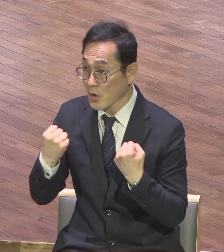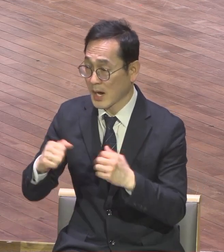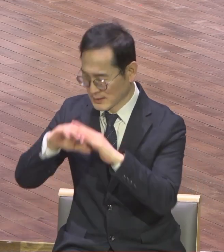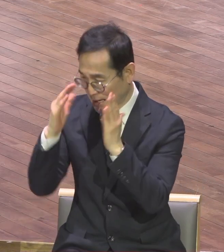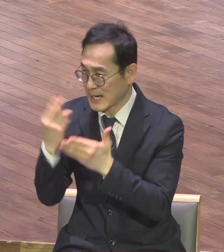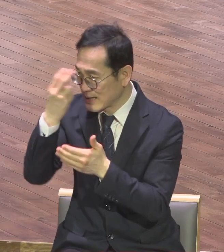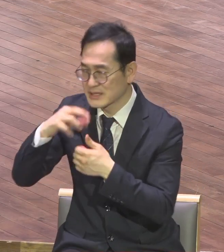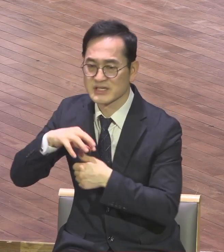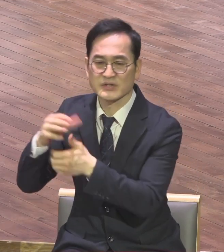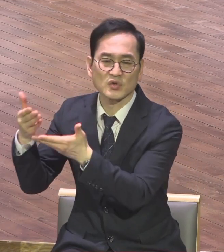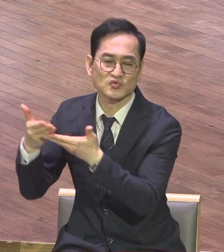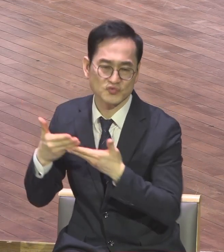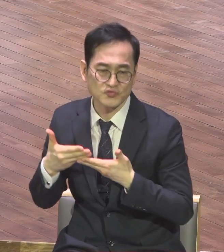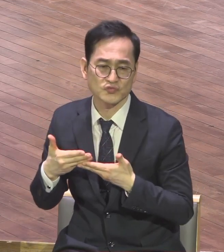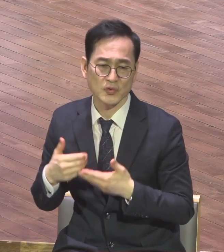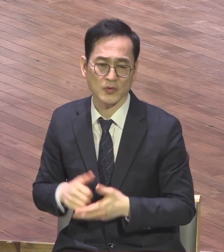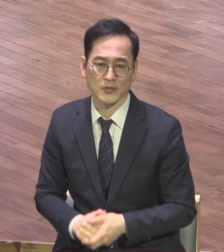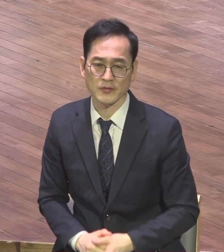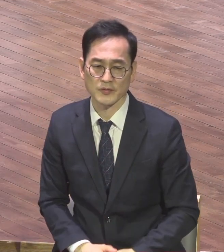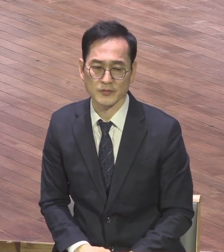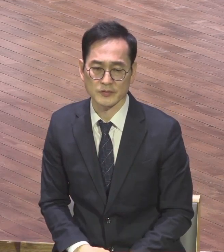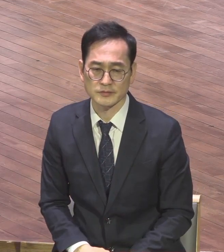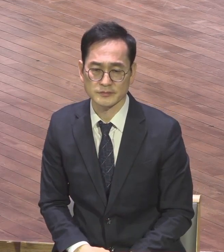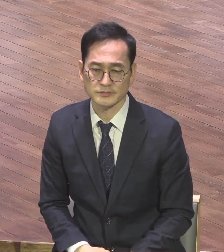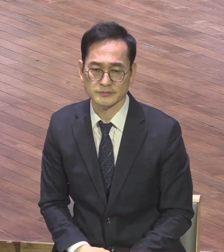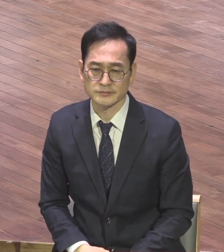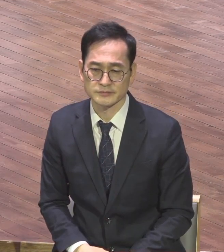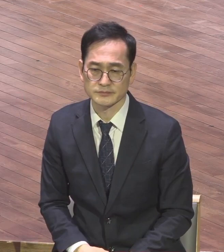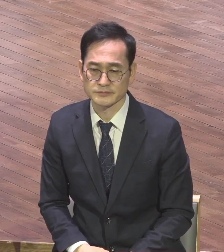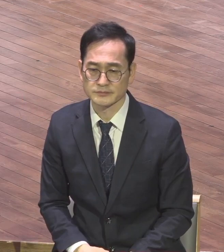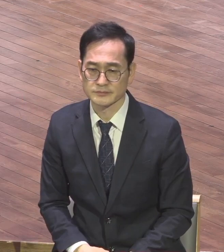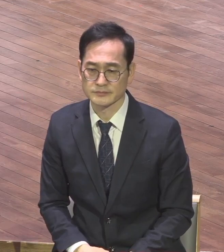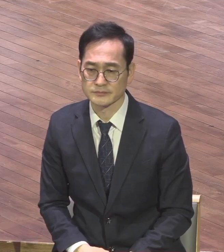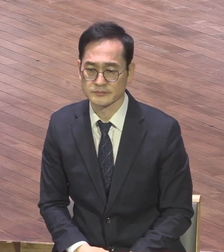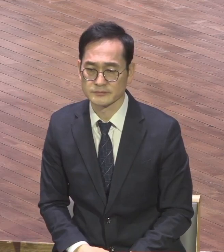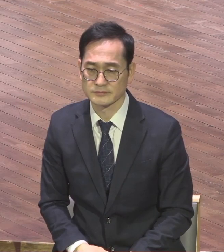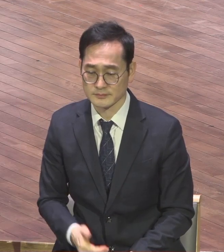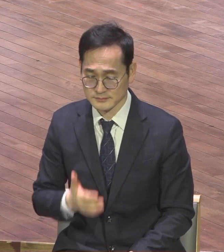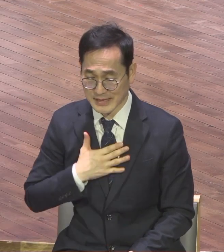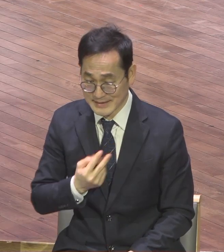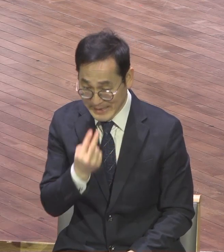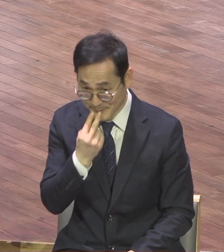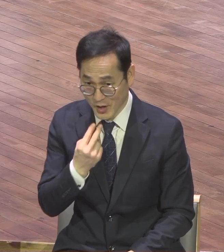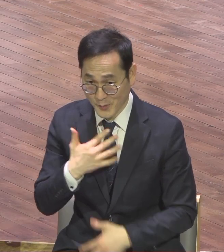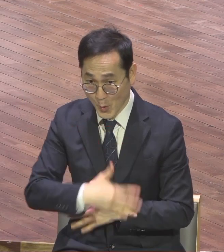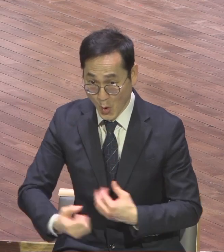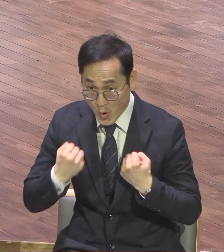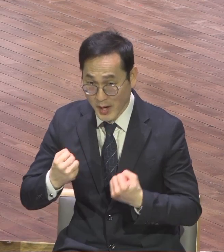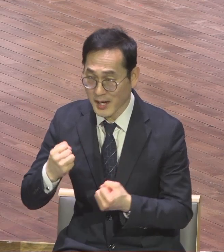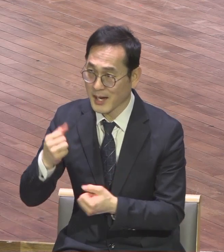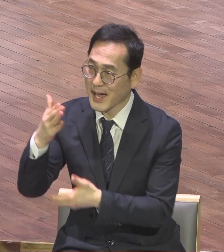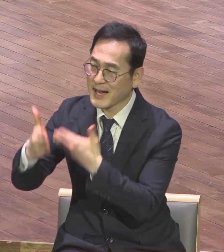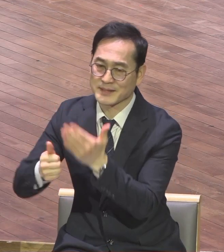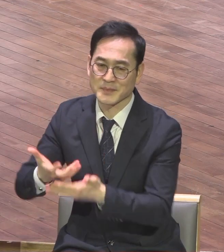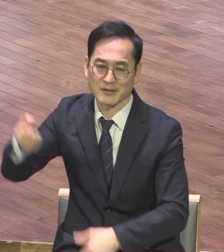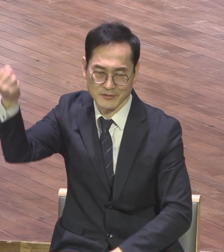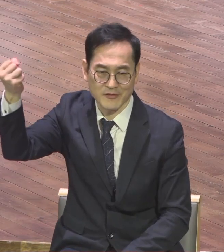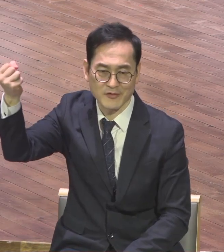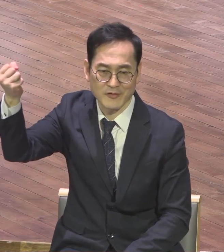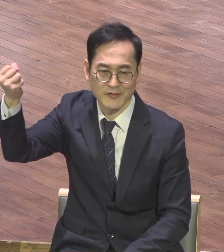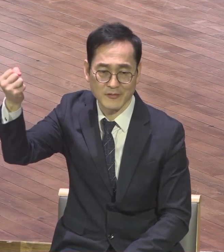교만하지 마세요. 내 생명 내 거 아니에요. 내 생명 주의 것이라. 오늘 내가 너 영혼 거두어